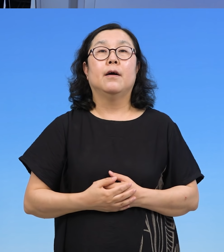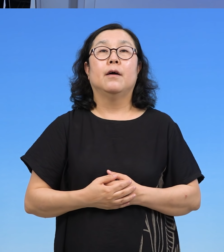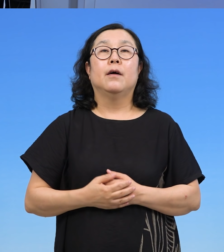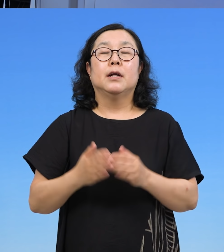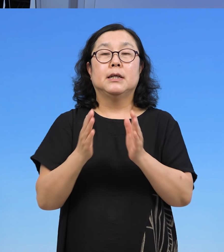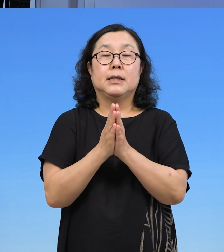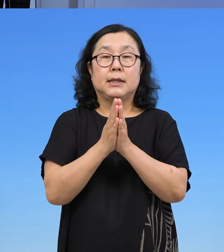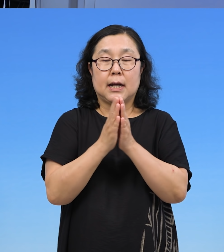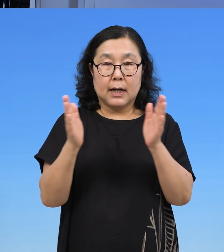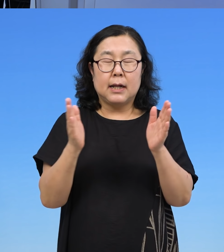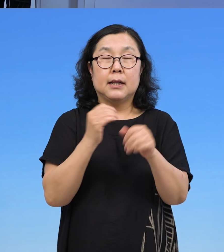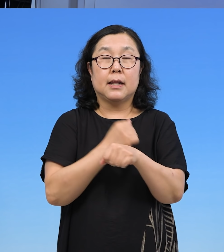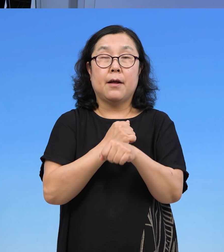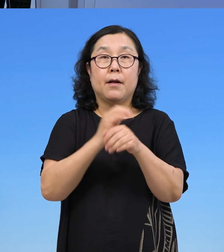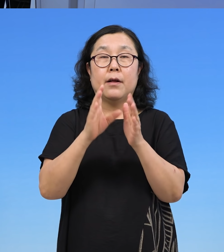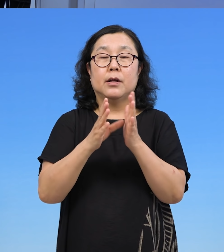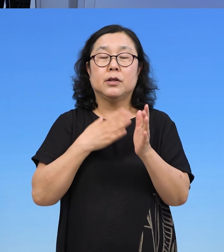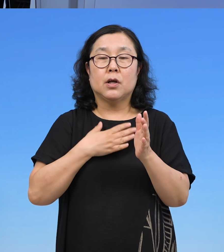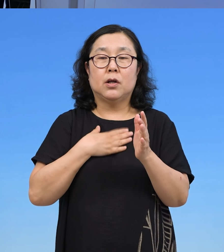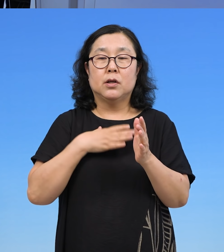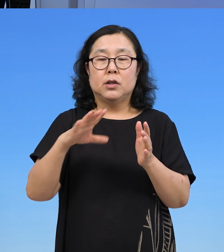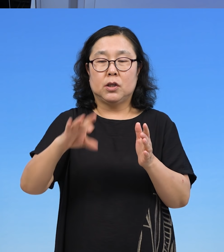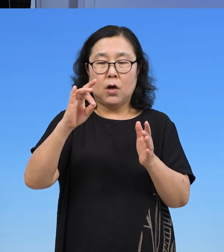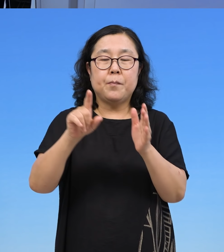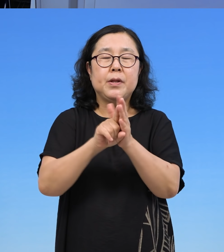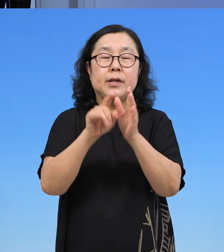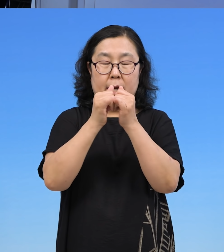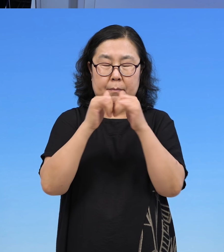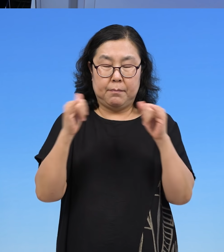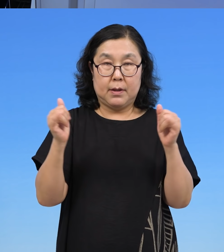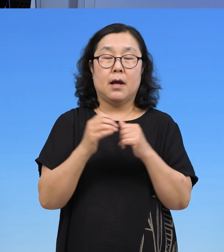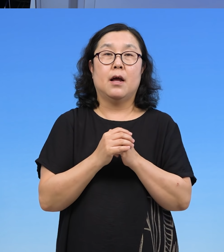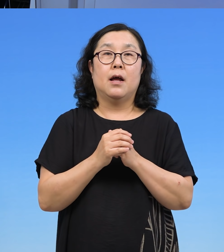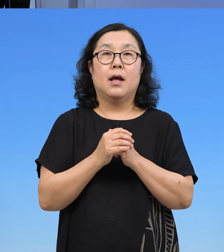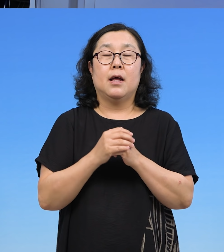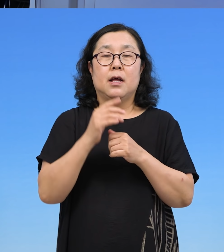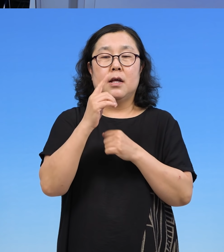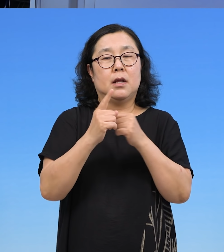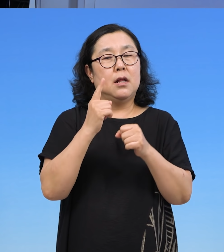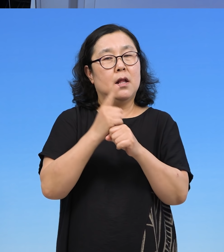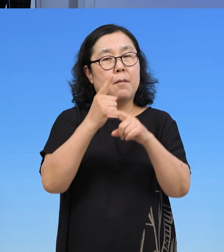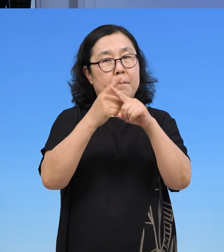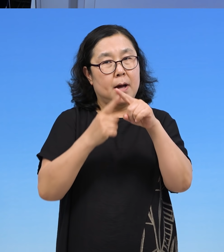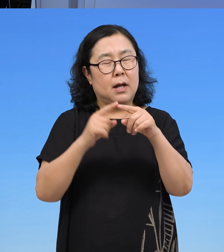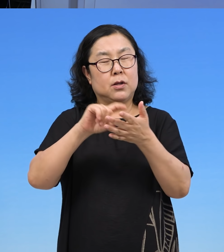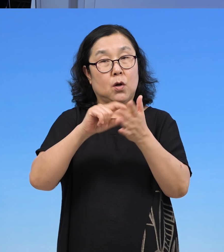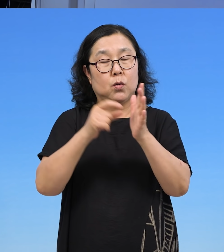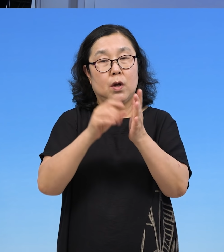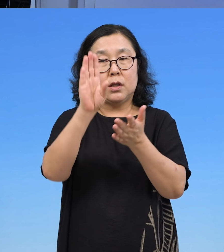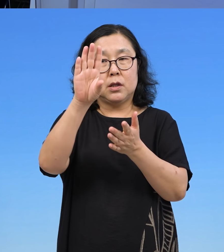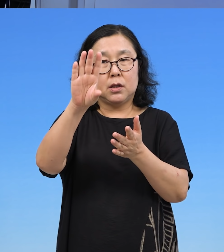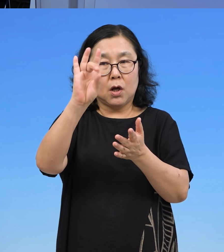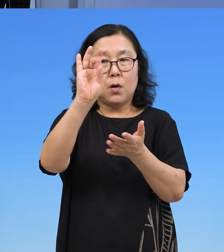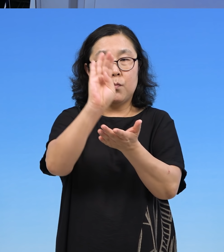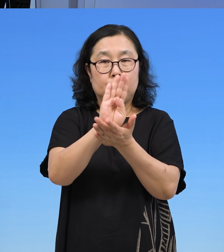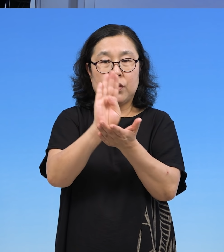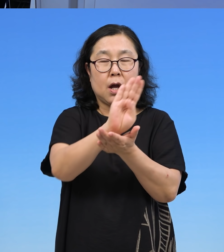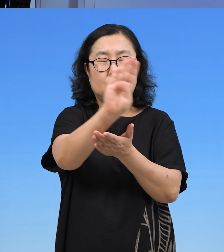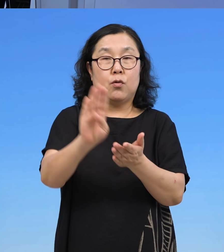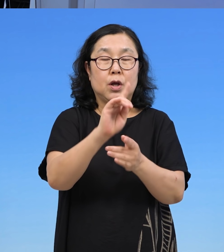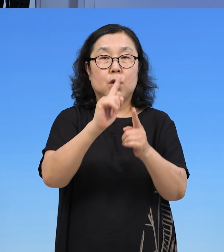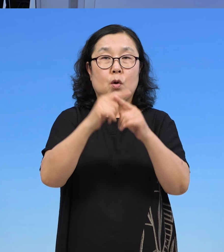시작부터가 이렇게 시작합니다 저는 초신자입니다 1년 반쯤 전 처음 분당